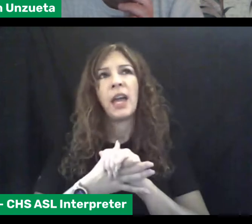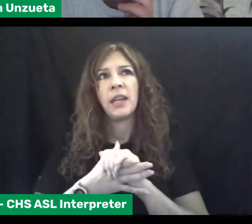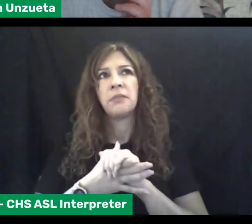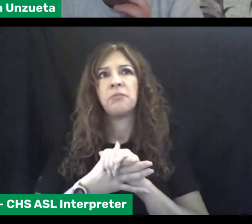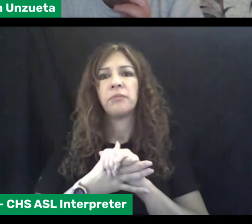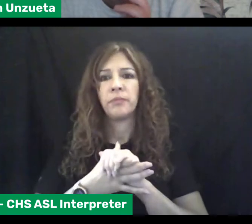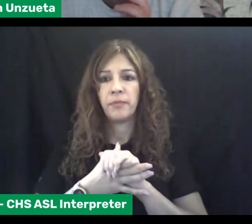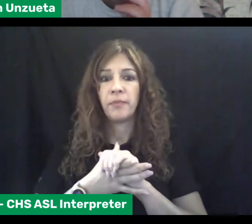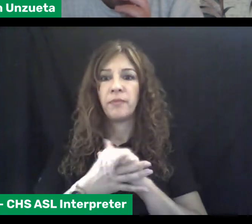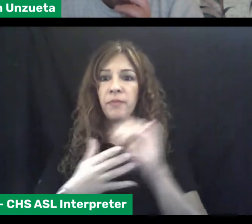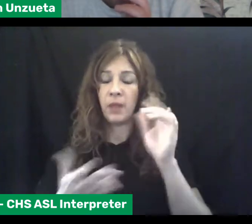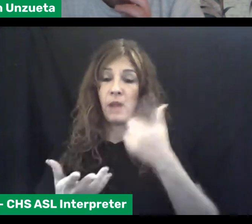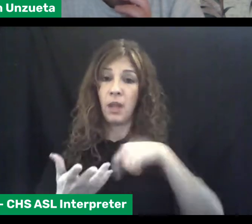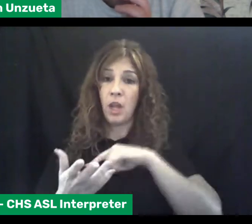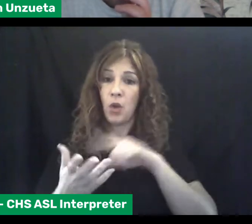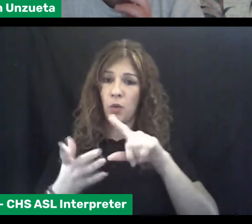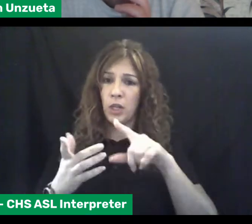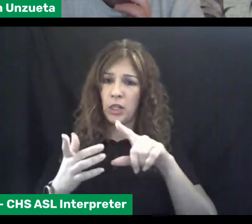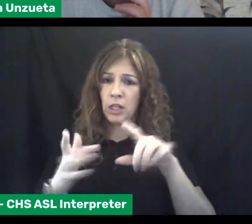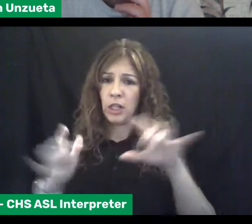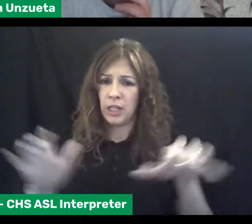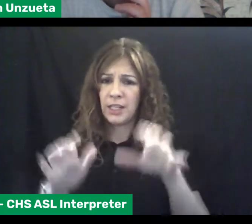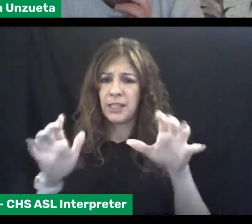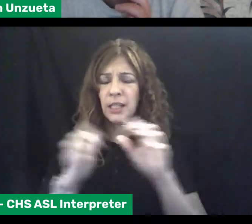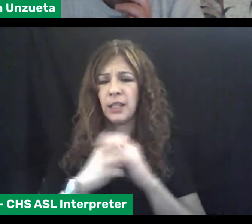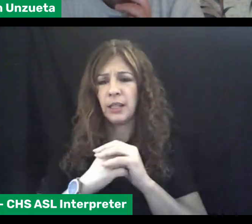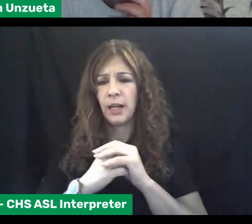la organización